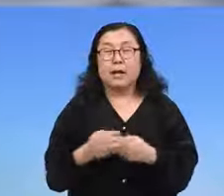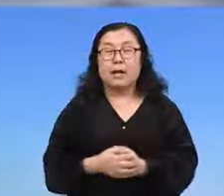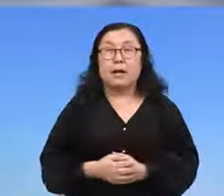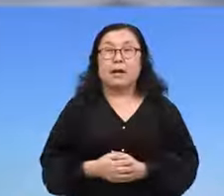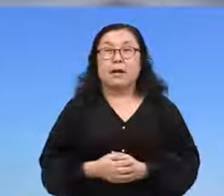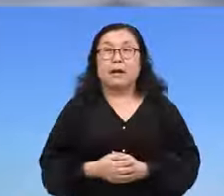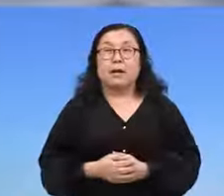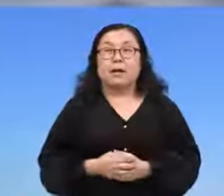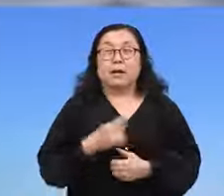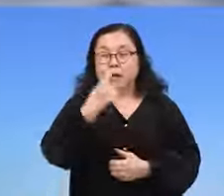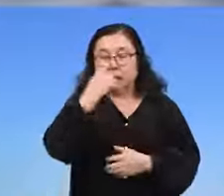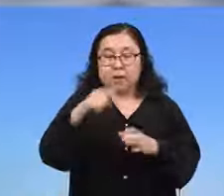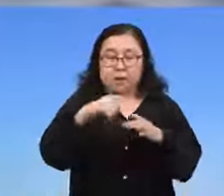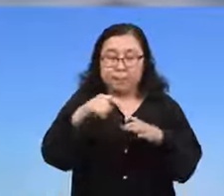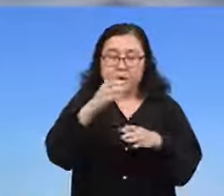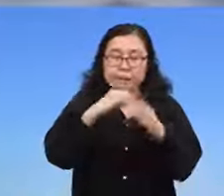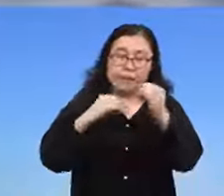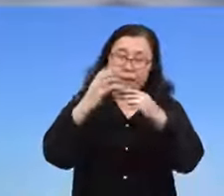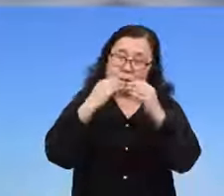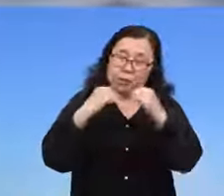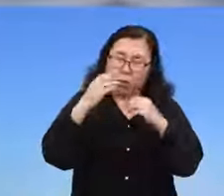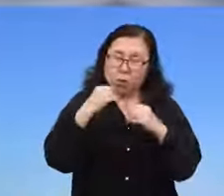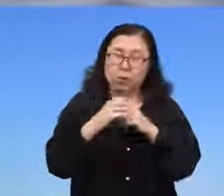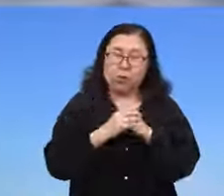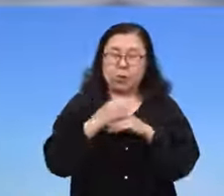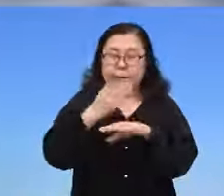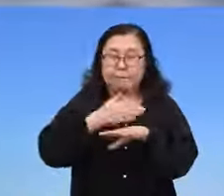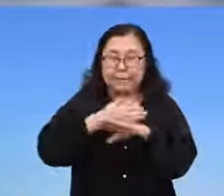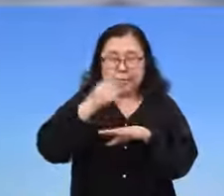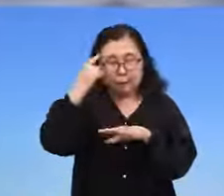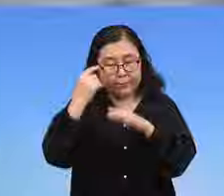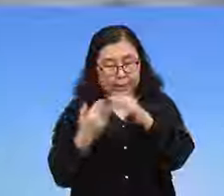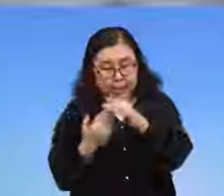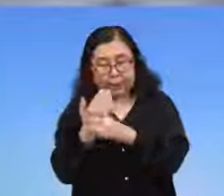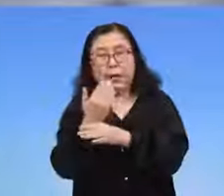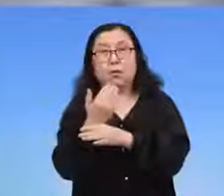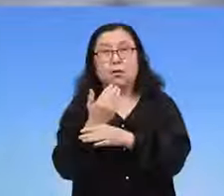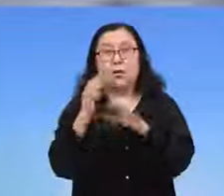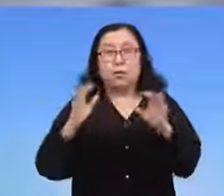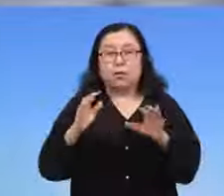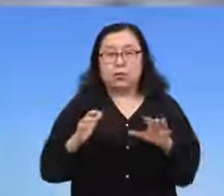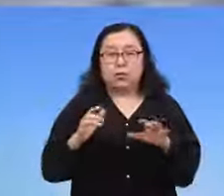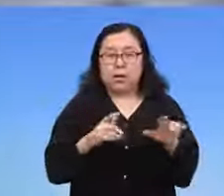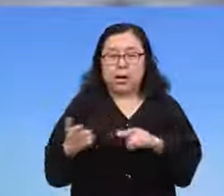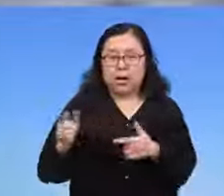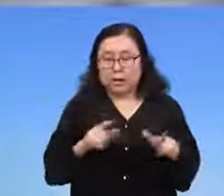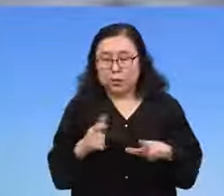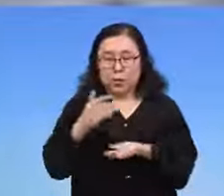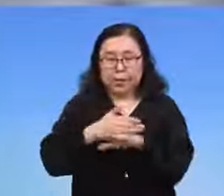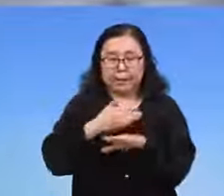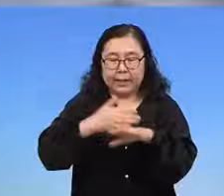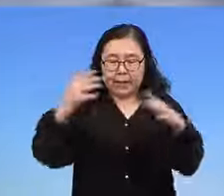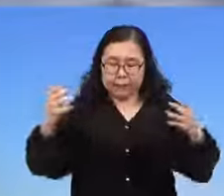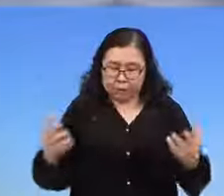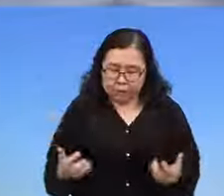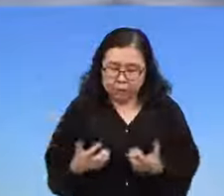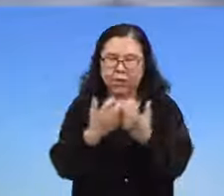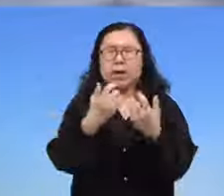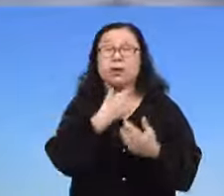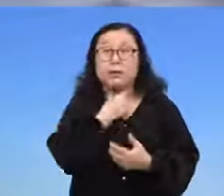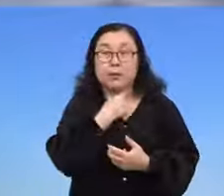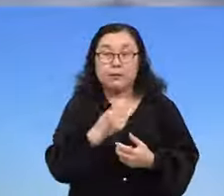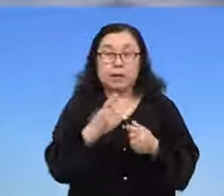커피를 한 모금 마시면서 그렇게 감사를 또 올리고, 하나님 오늘 하루도 감사가 풍성한 하루 되기를